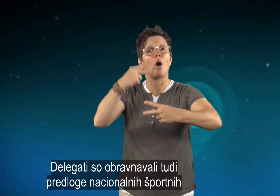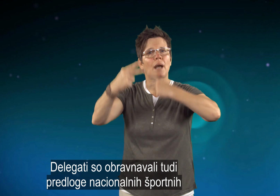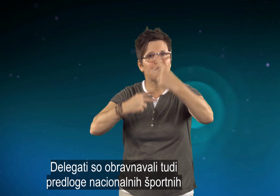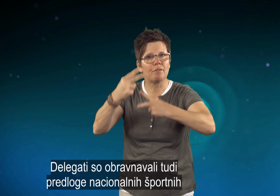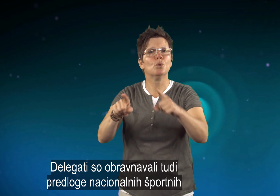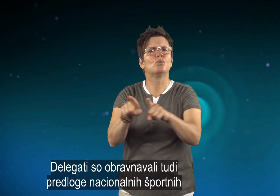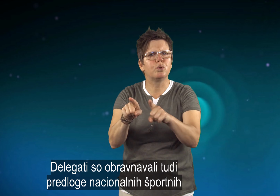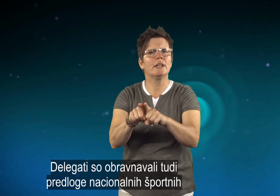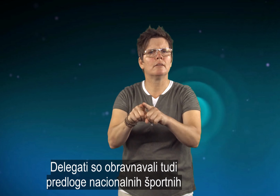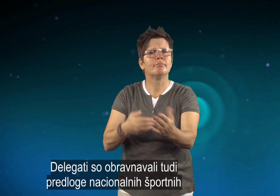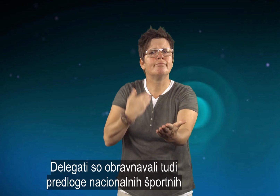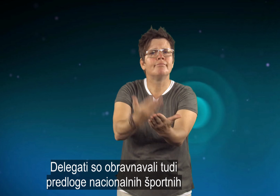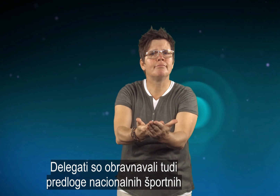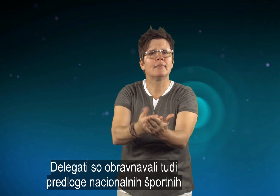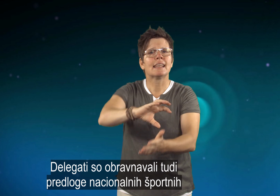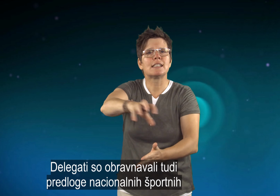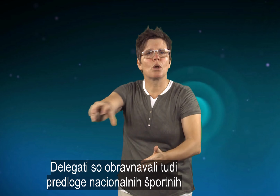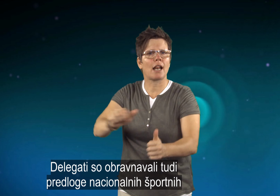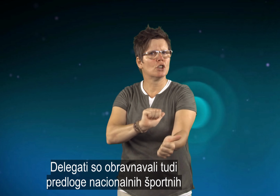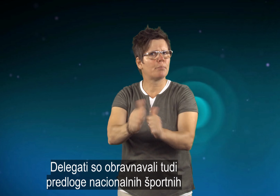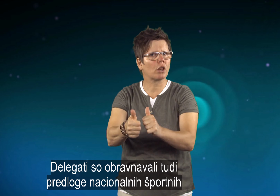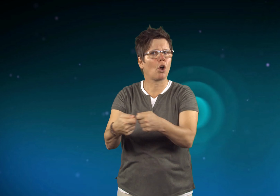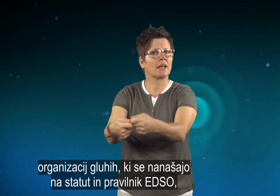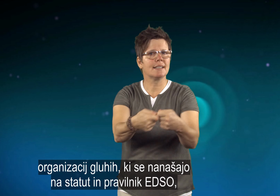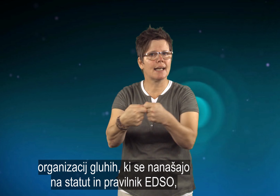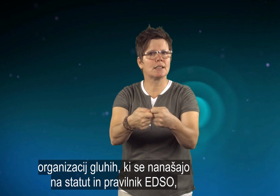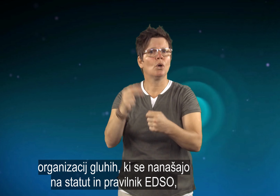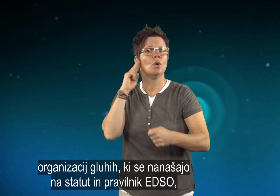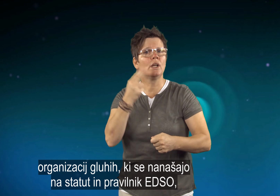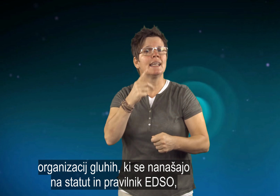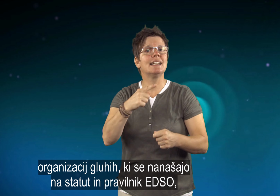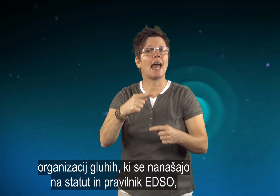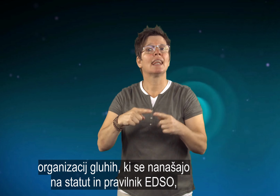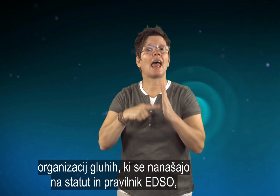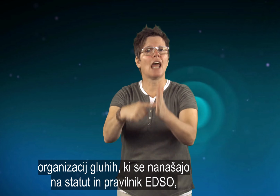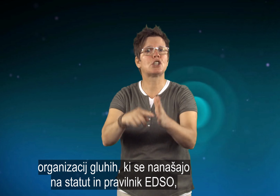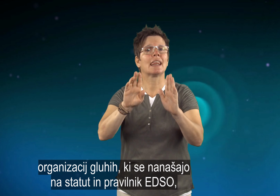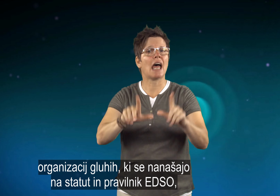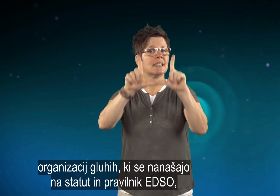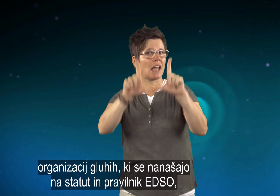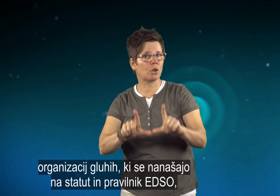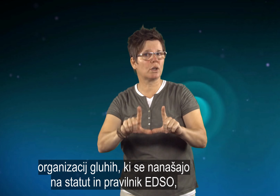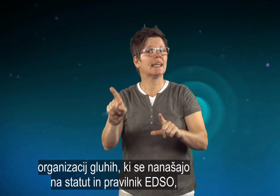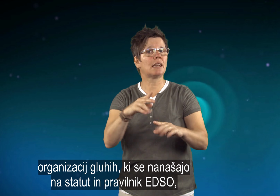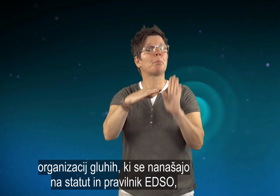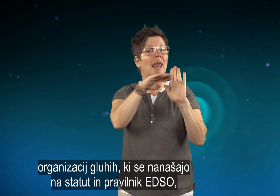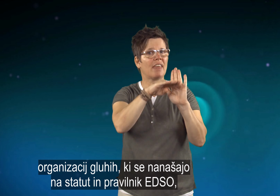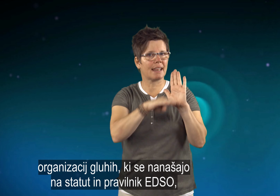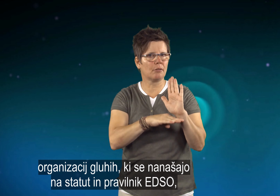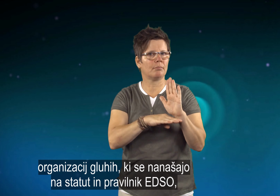Delegati so obravnavali tudi predloge nacionalnih športnih organizacij gluhih, ki se nanašajo na statut in pravilnik ETSO,